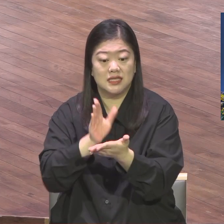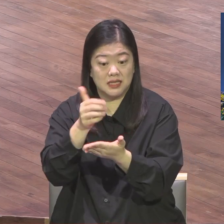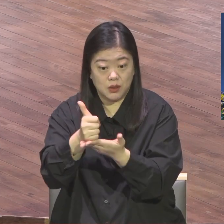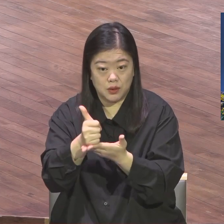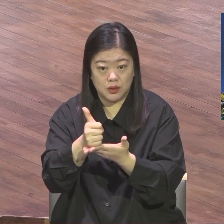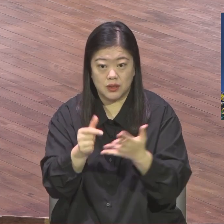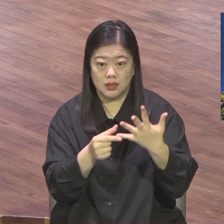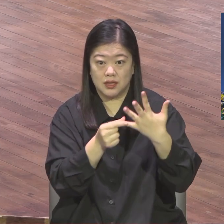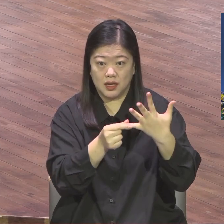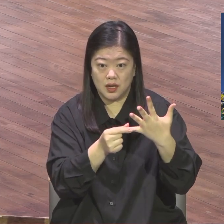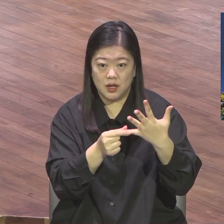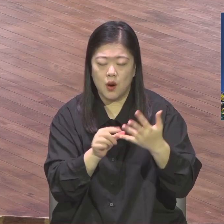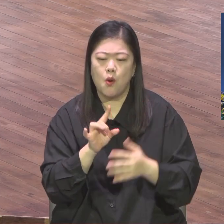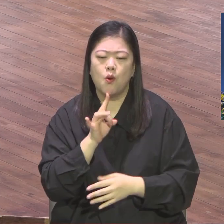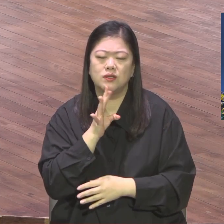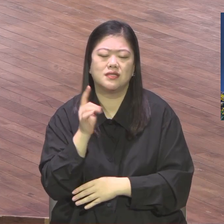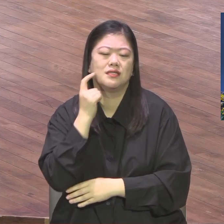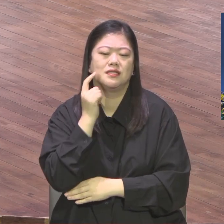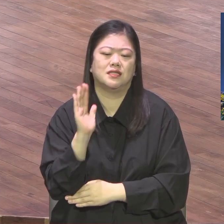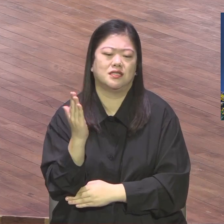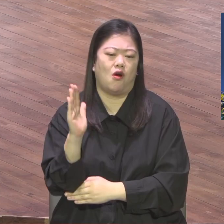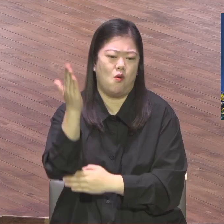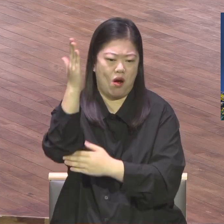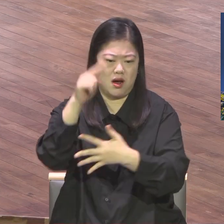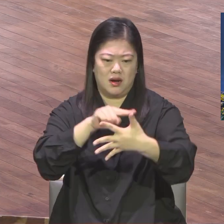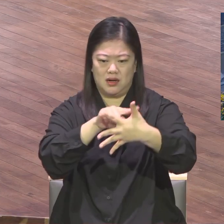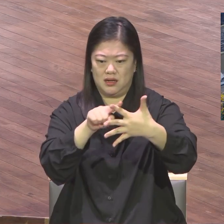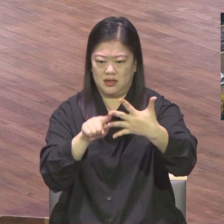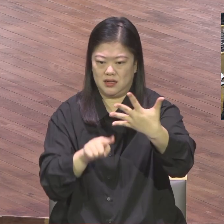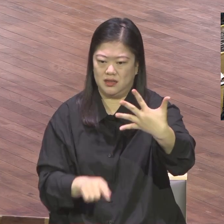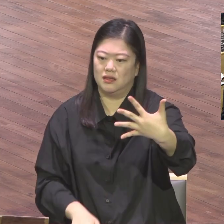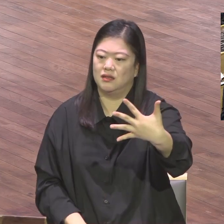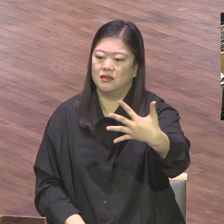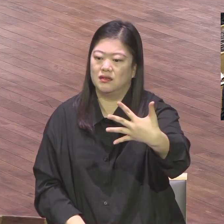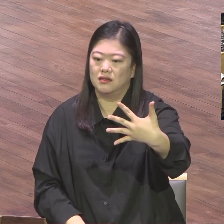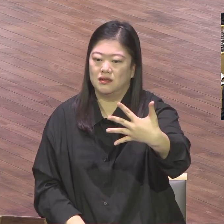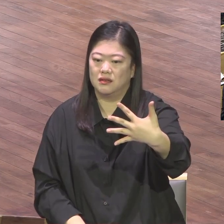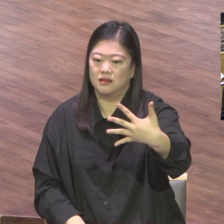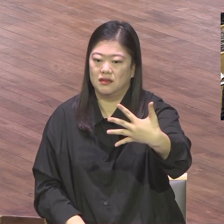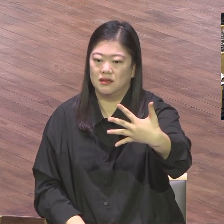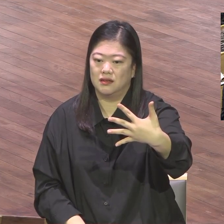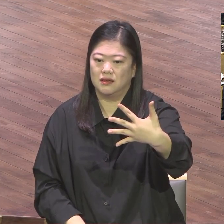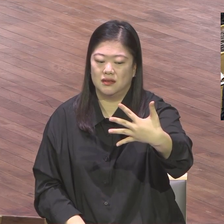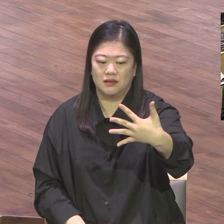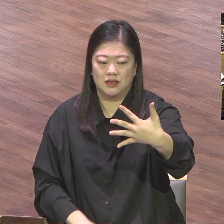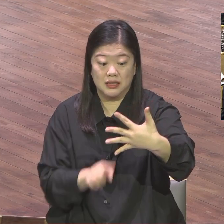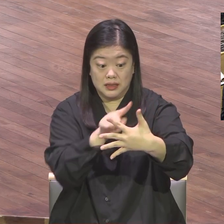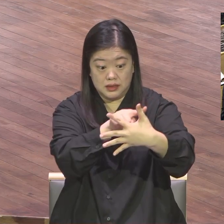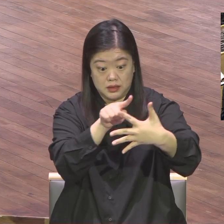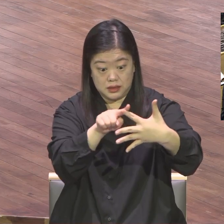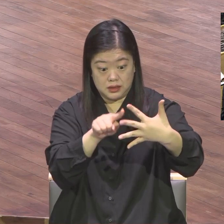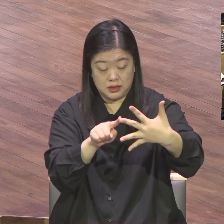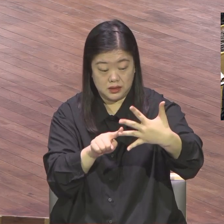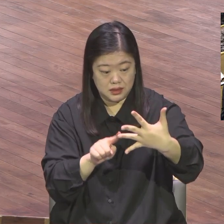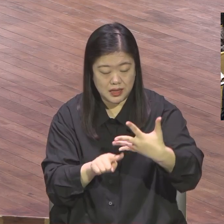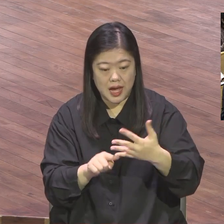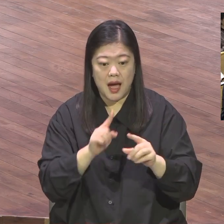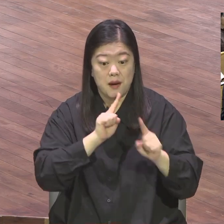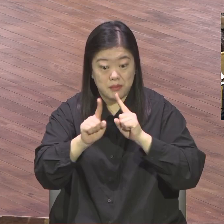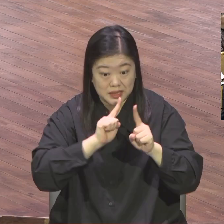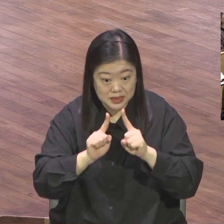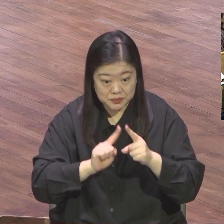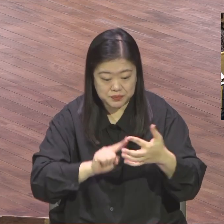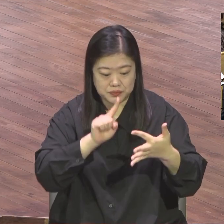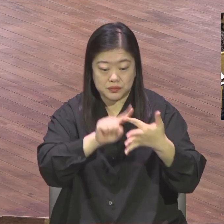솔리 데오 그로리아, 오직 하나님께 영광. 이 다섯 가지가 종교 개혁의 기치를